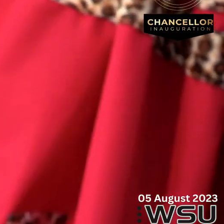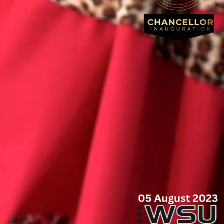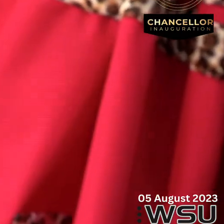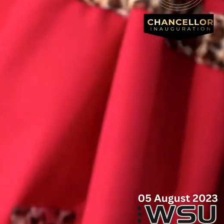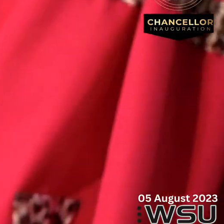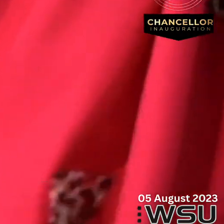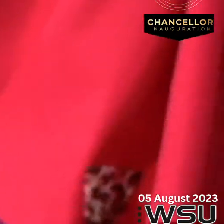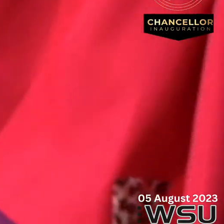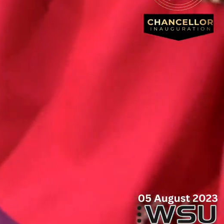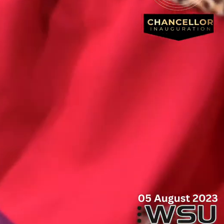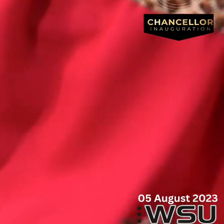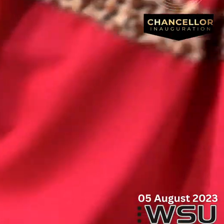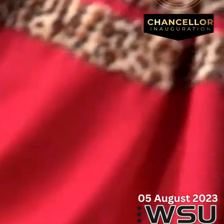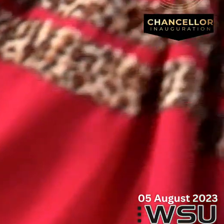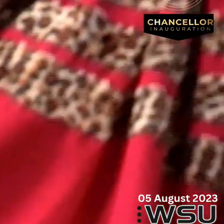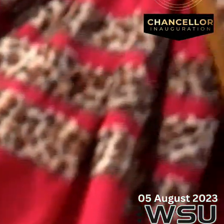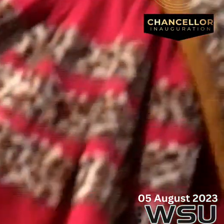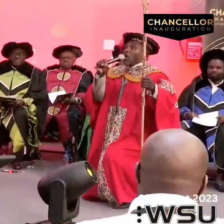Yakatula